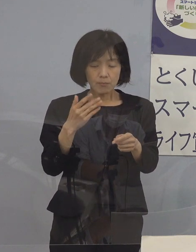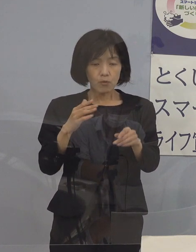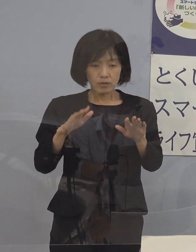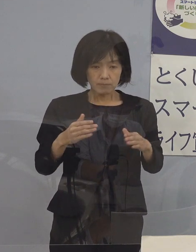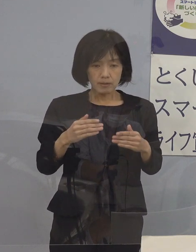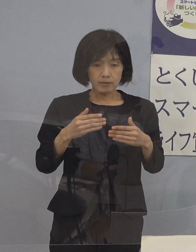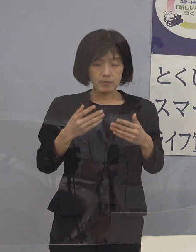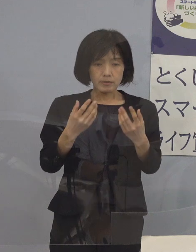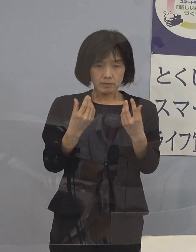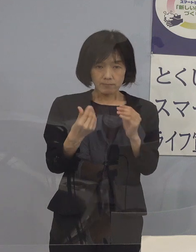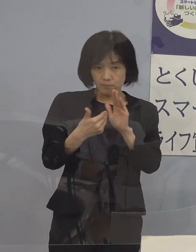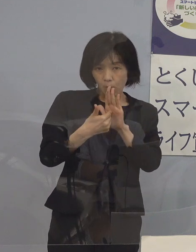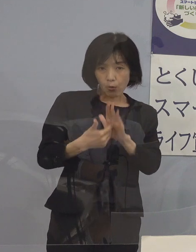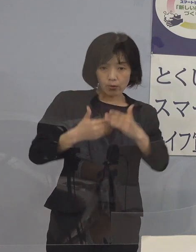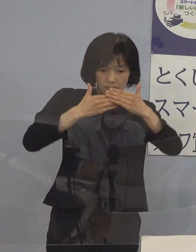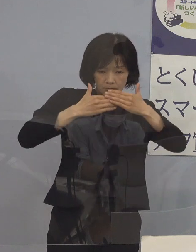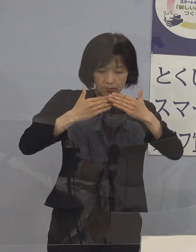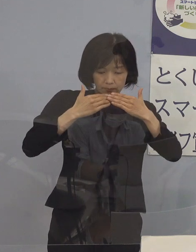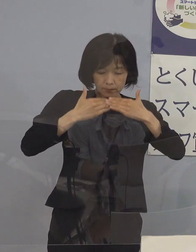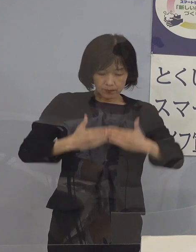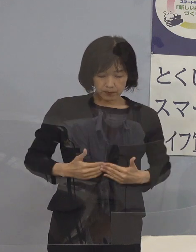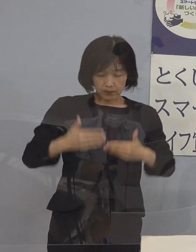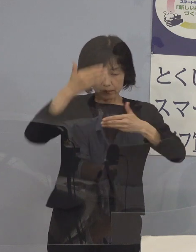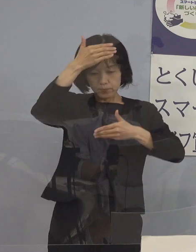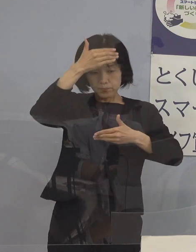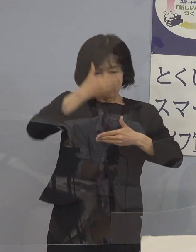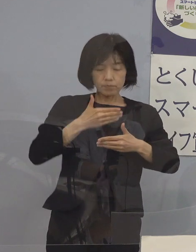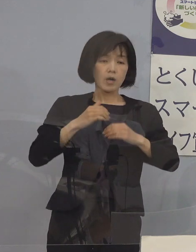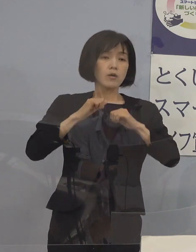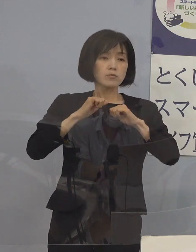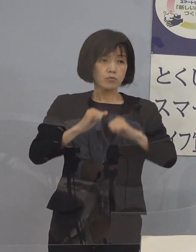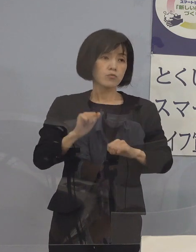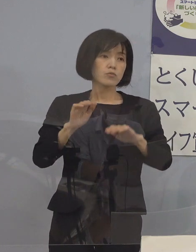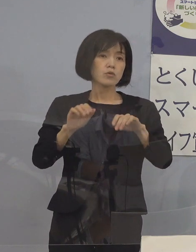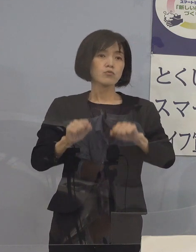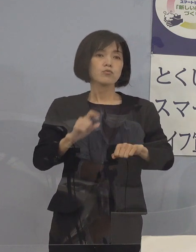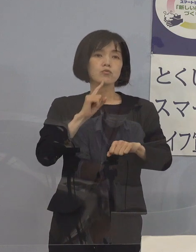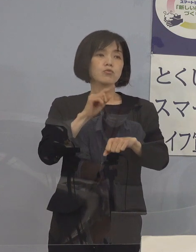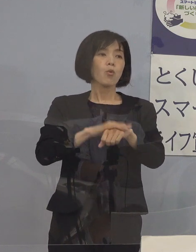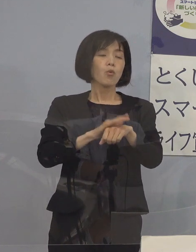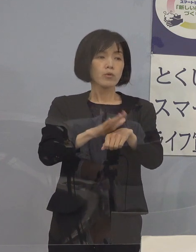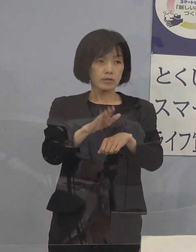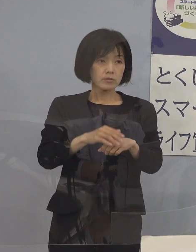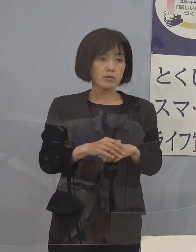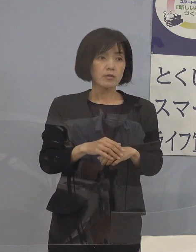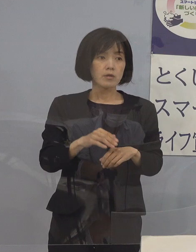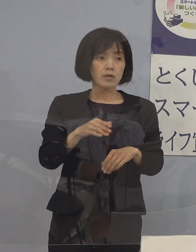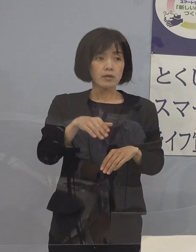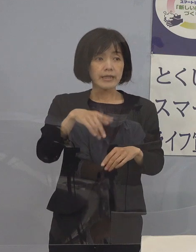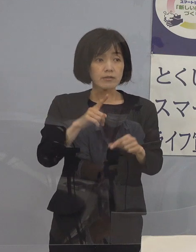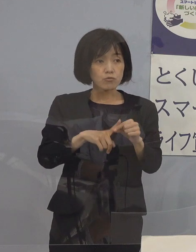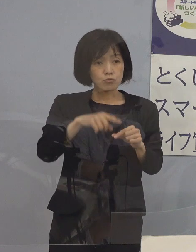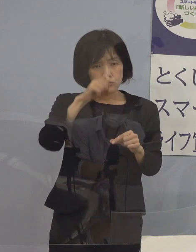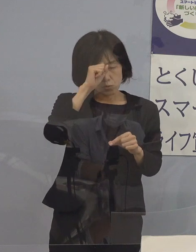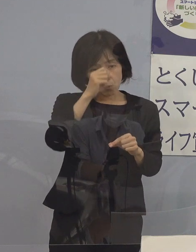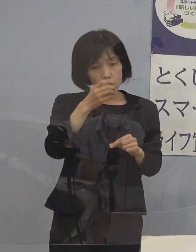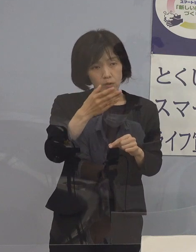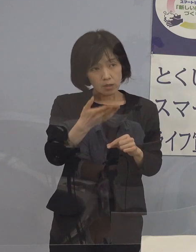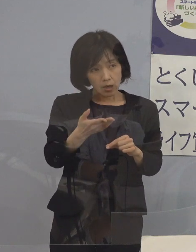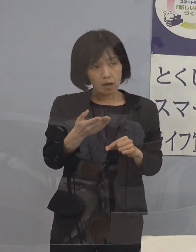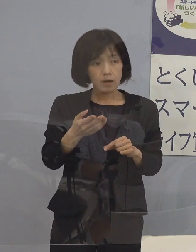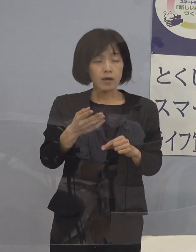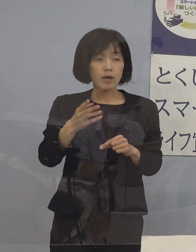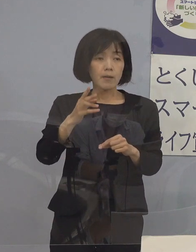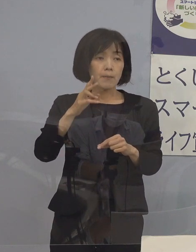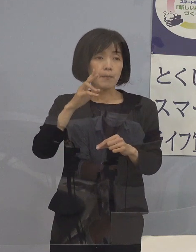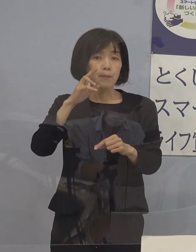の一つの形となっているところです。 実際にその熱中症ではないかと、まあ、誤